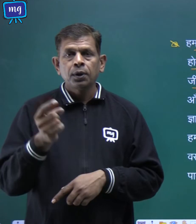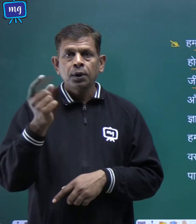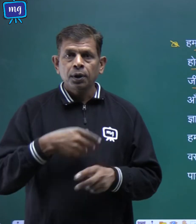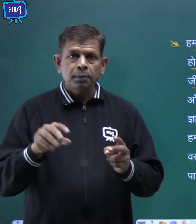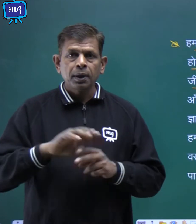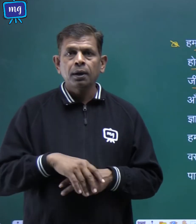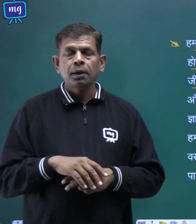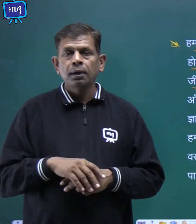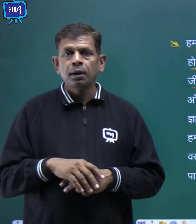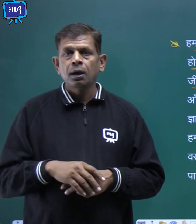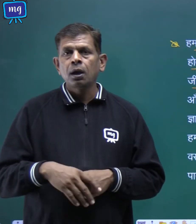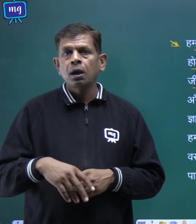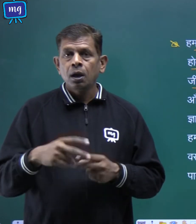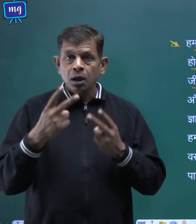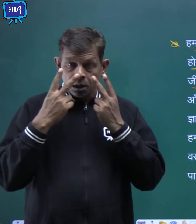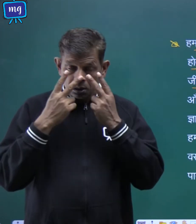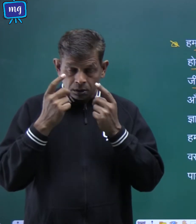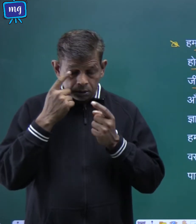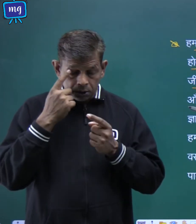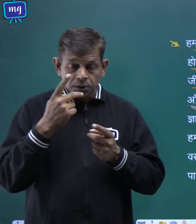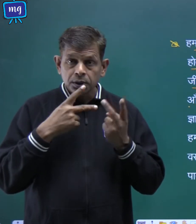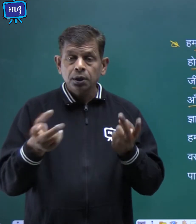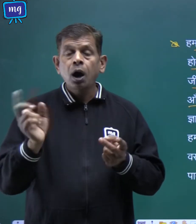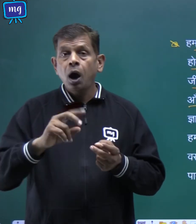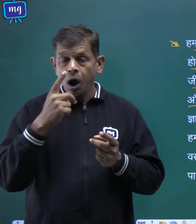इनमें दृष्टि या आँख